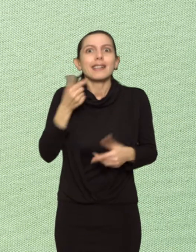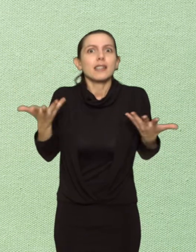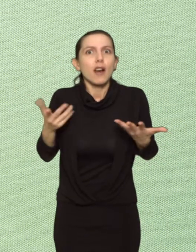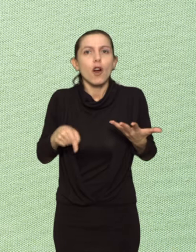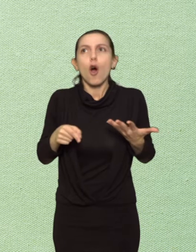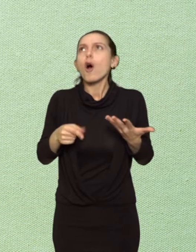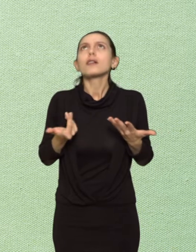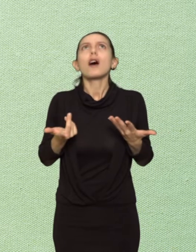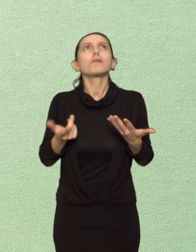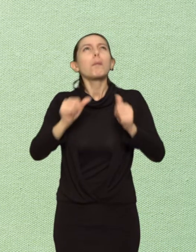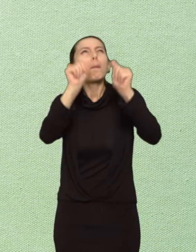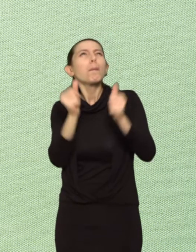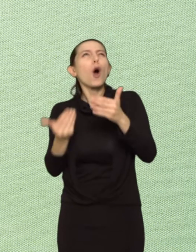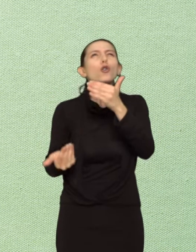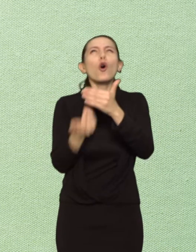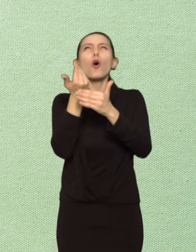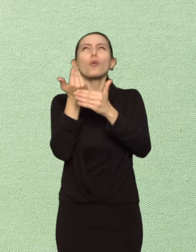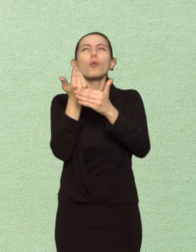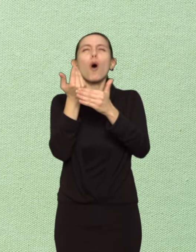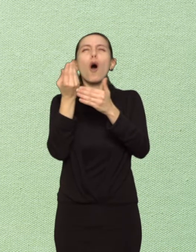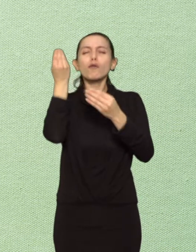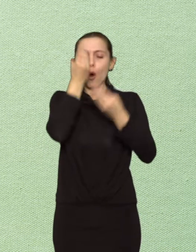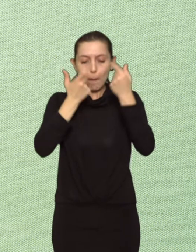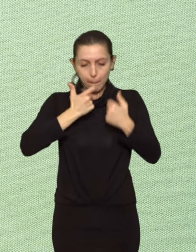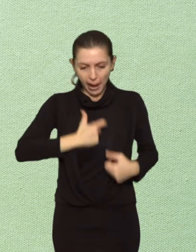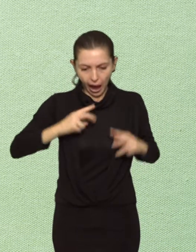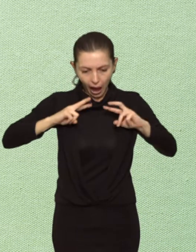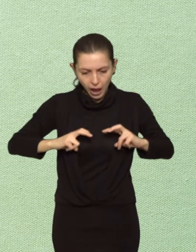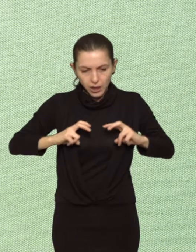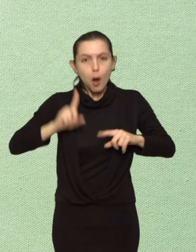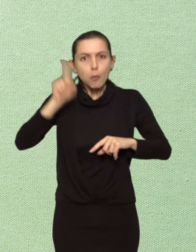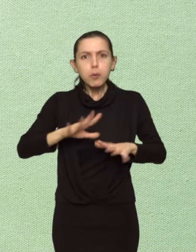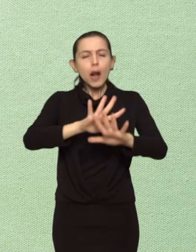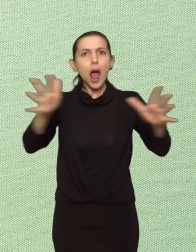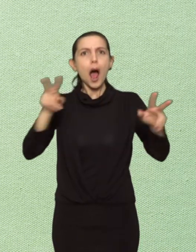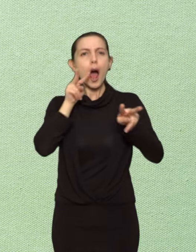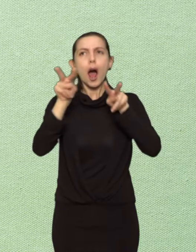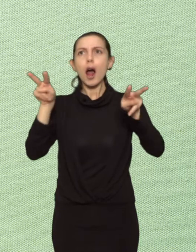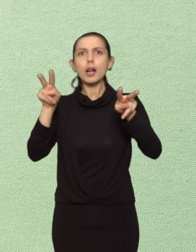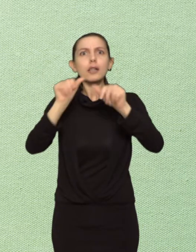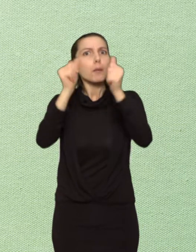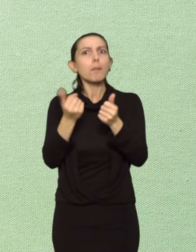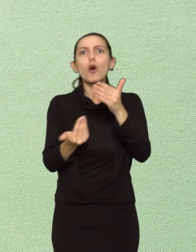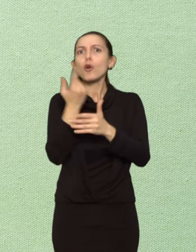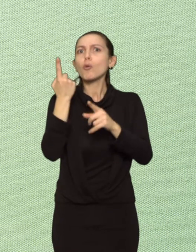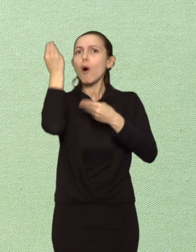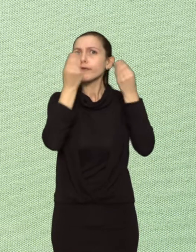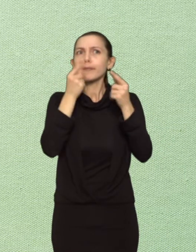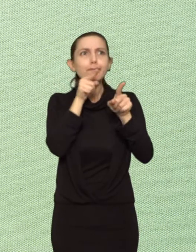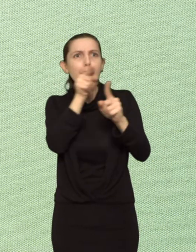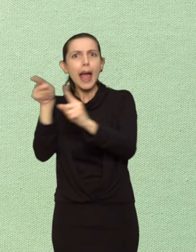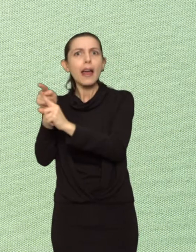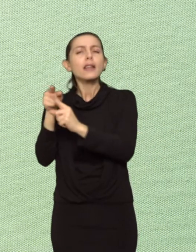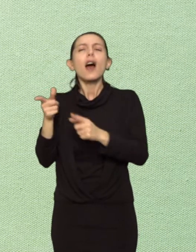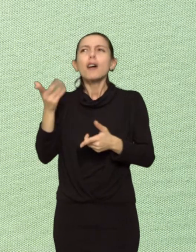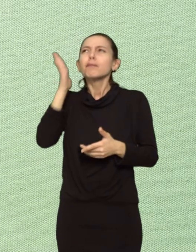nuovo modo per di pensarsi, oltre che di pensare gli altri. Ci puoi fare una fotografia di quel che ha significato per